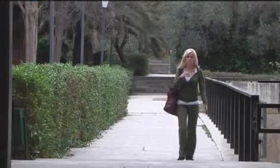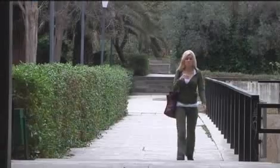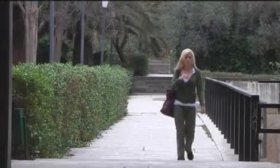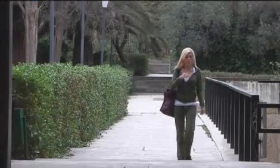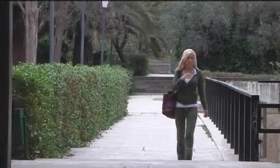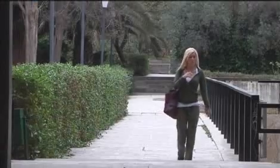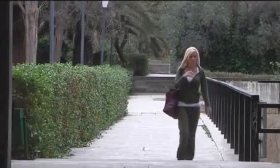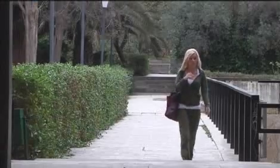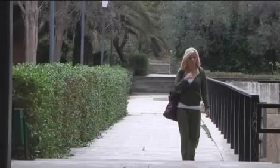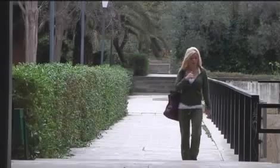ideas